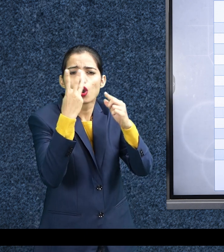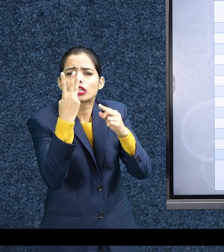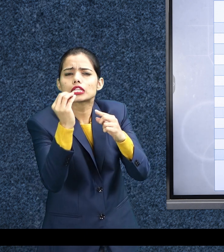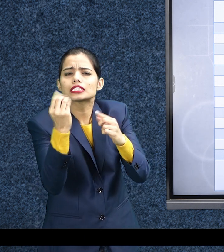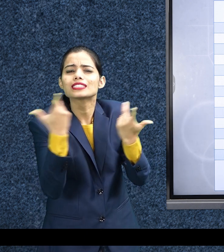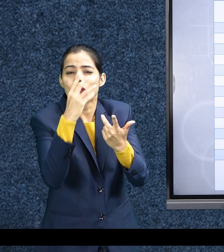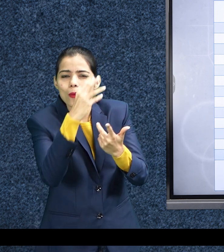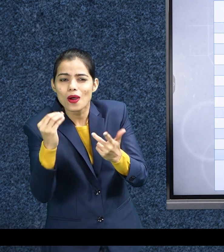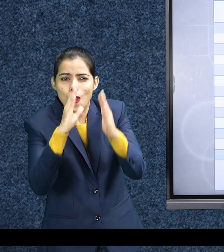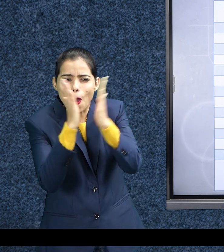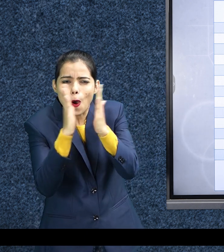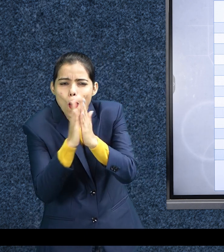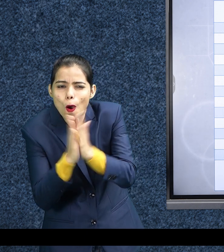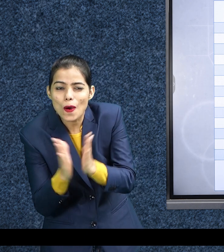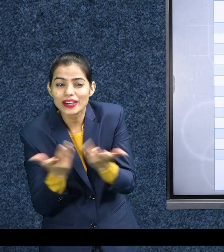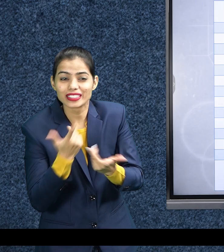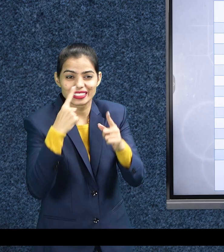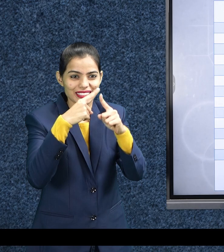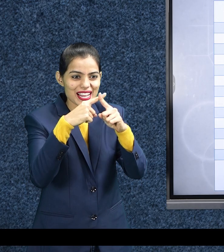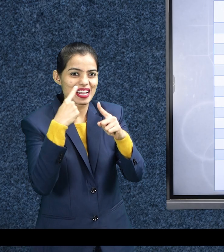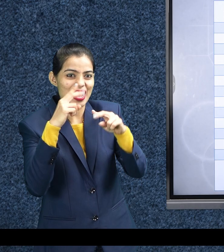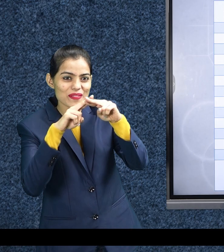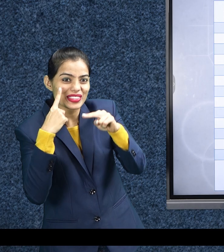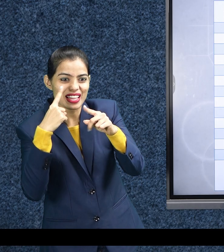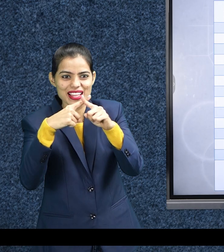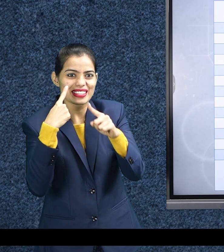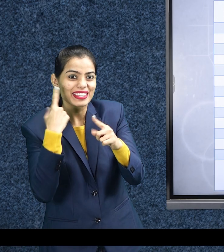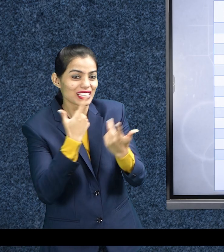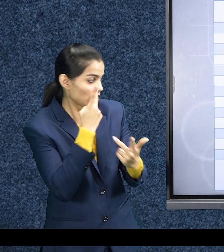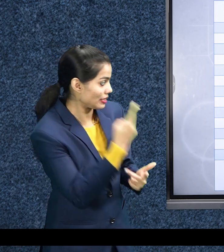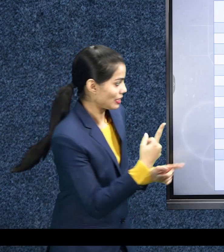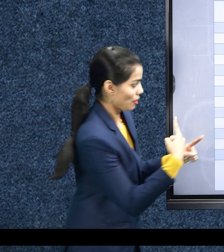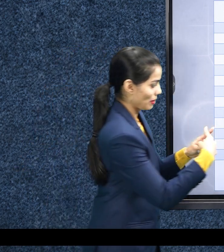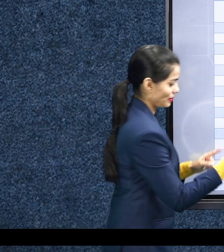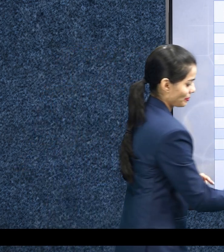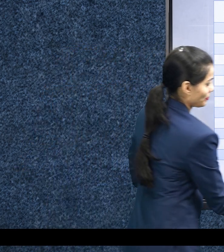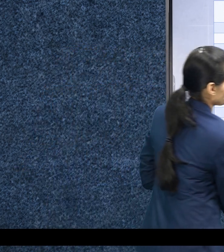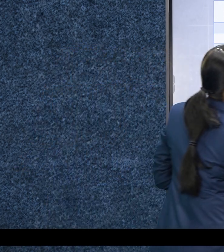I equals 113, phi 11 equals 1779.